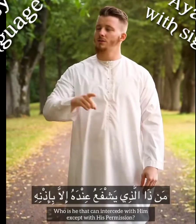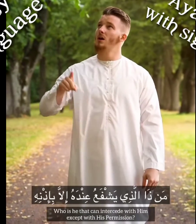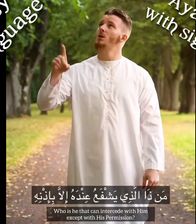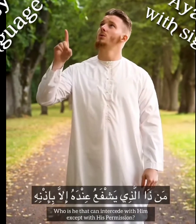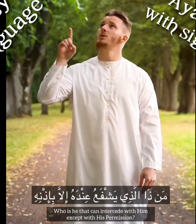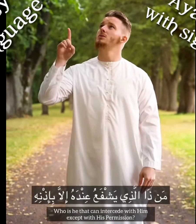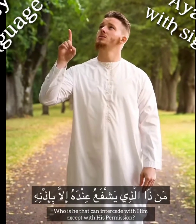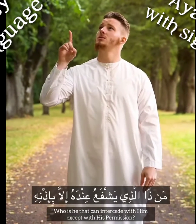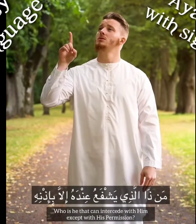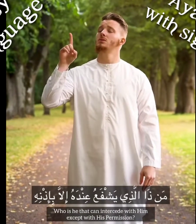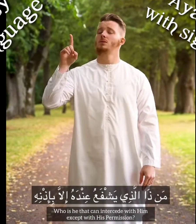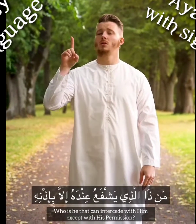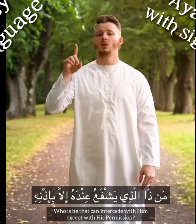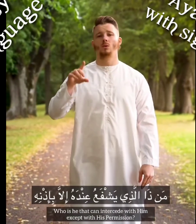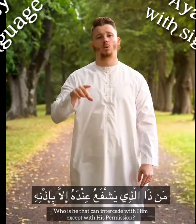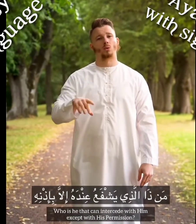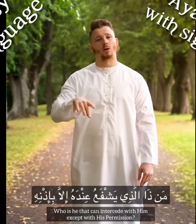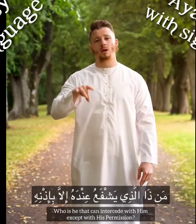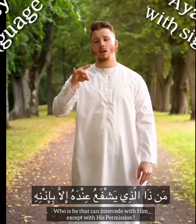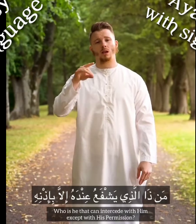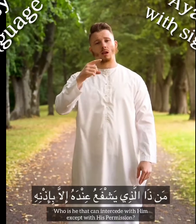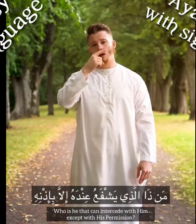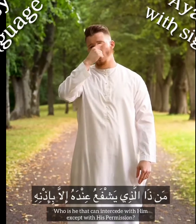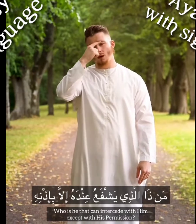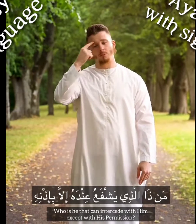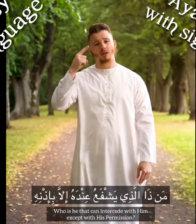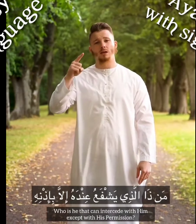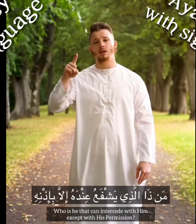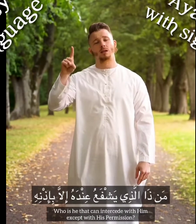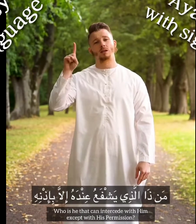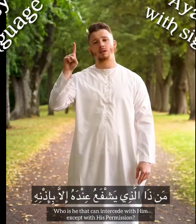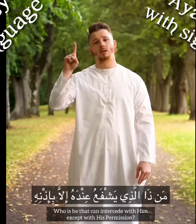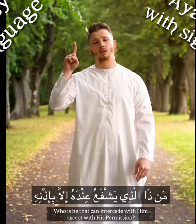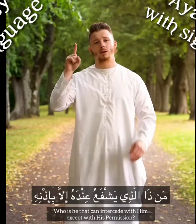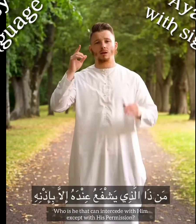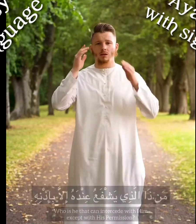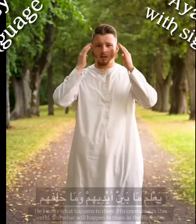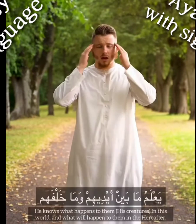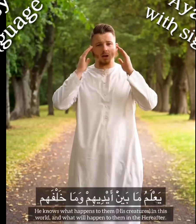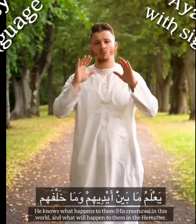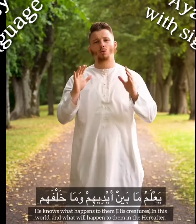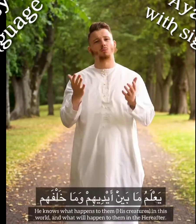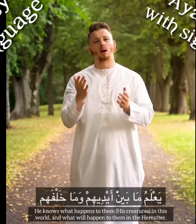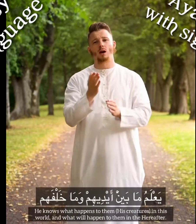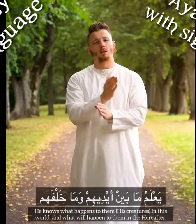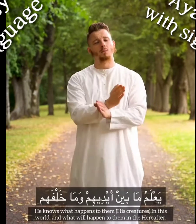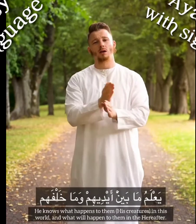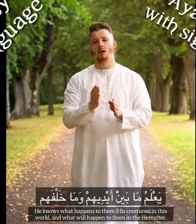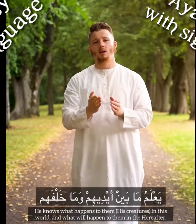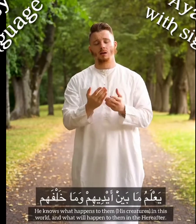يشفع عنده إلا بإذنه، يعلم ما